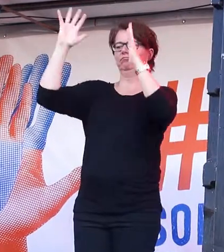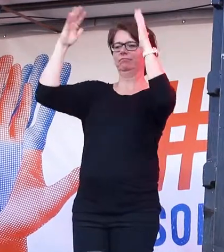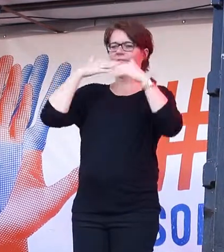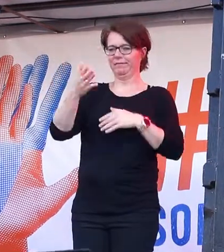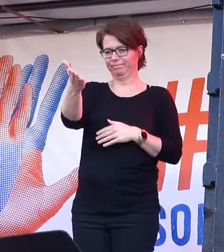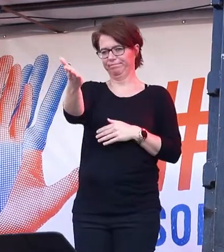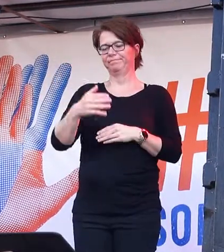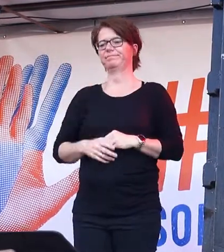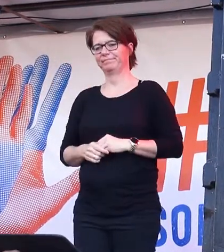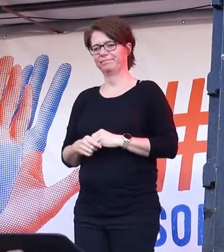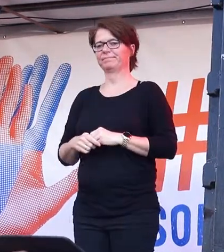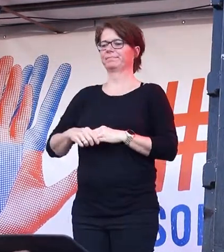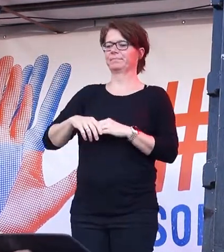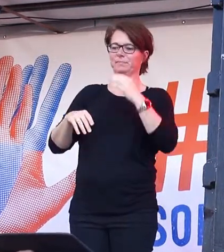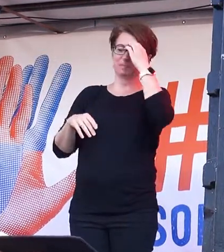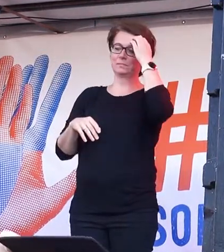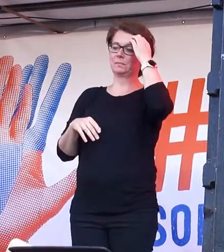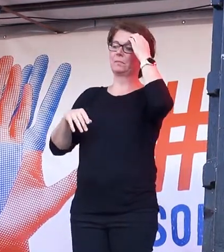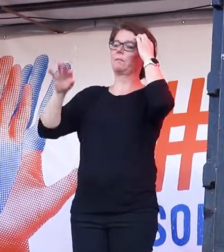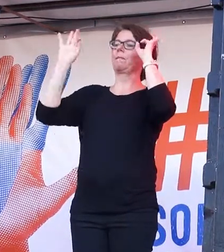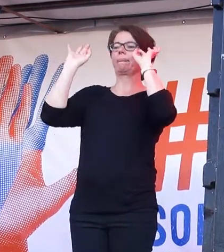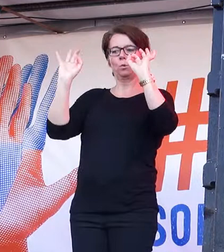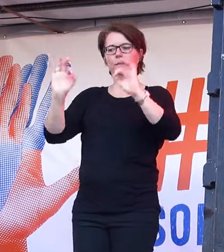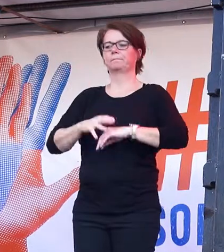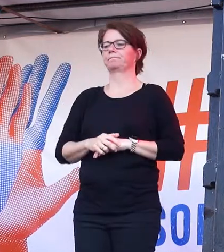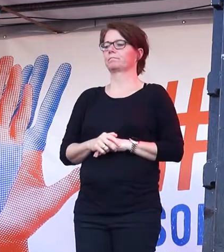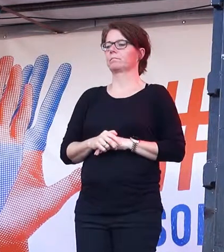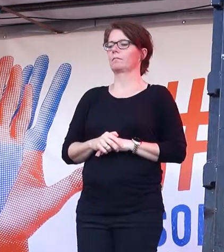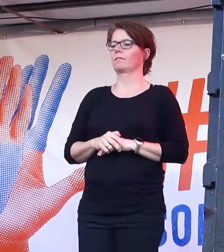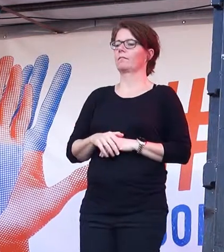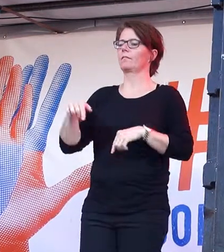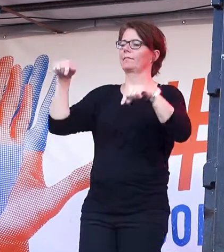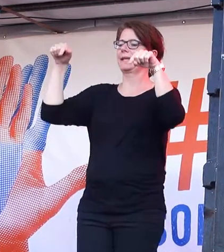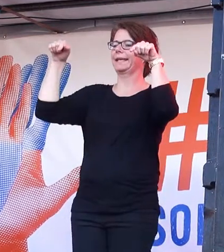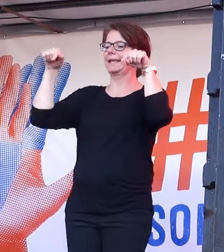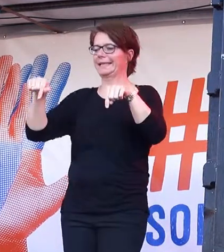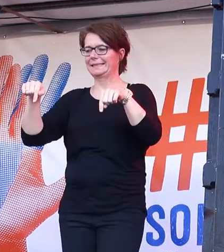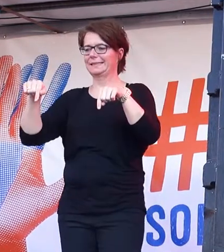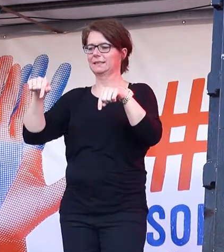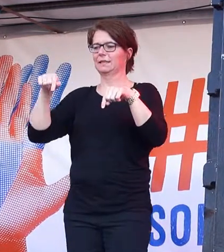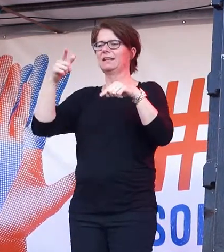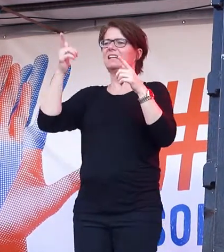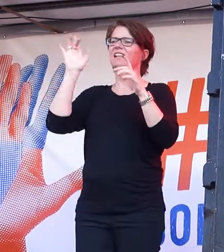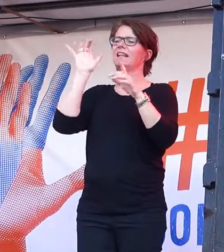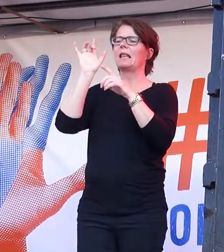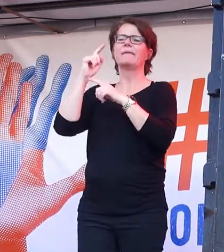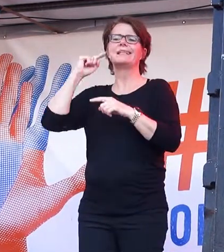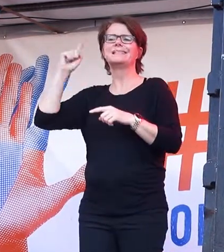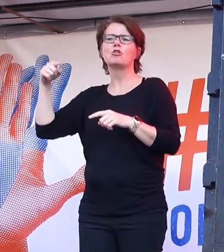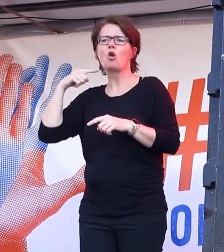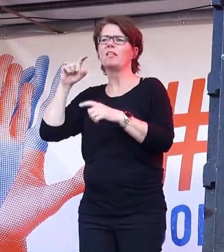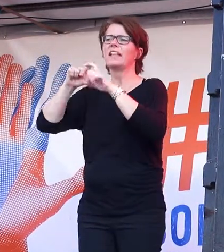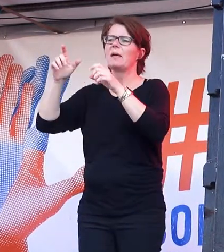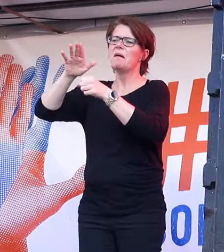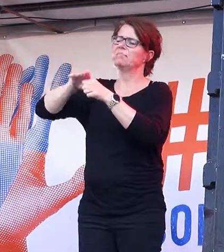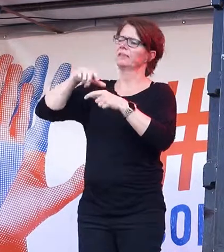Okay, keine Sorge, das hier wird jetzt kein Antiziganismus-Workshop. Ich glaube, dazu reicht mir auch die Zeit nicht, sonst wird mir der Stecker